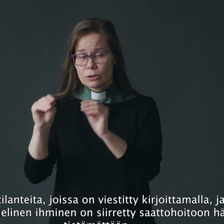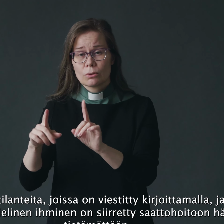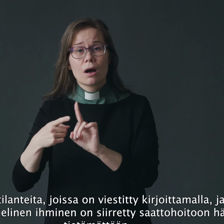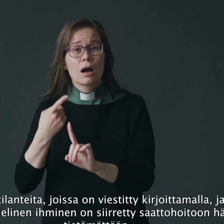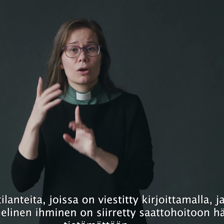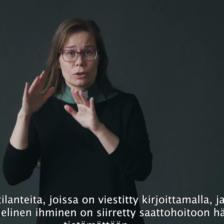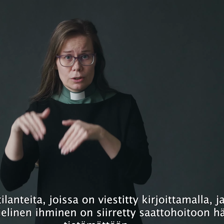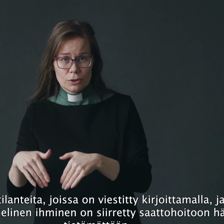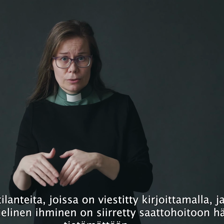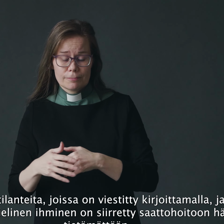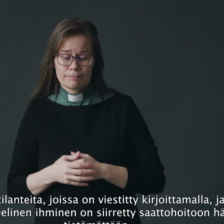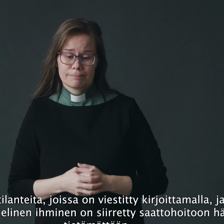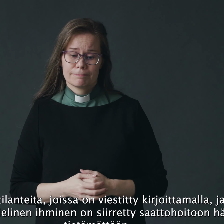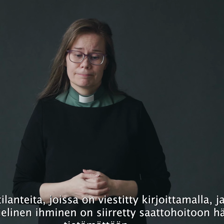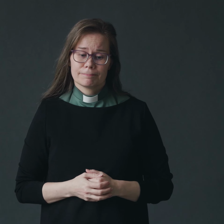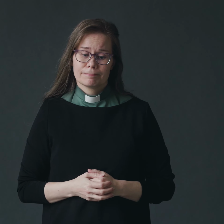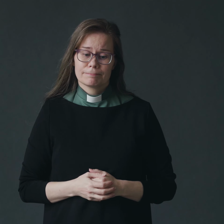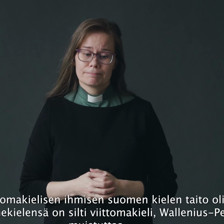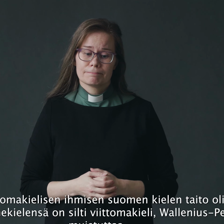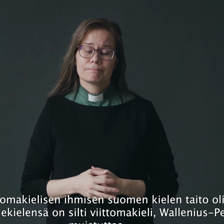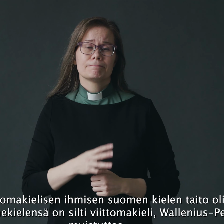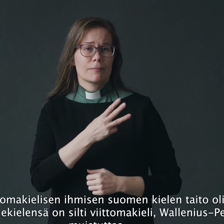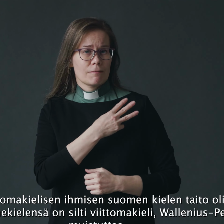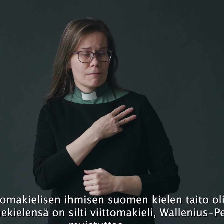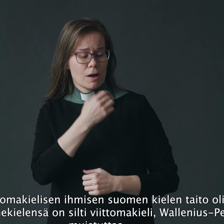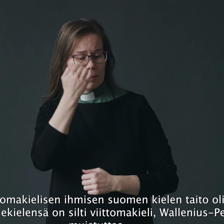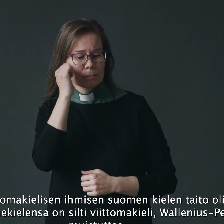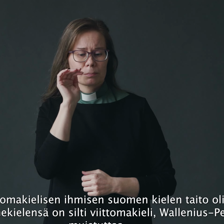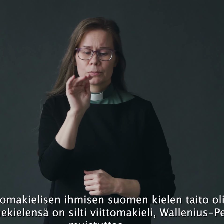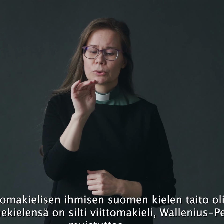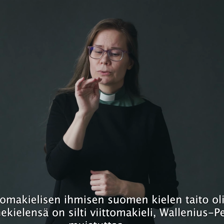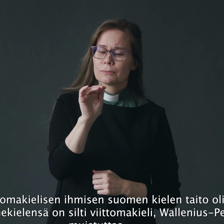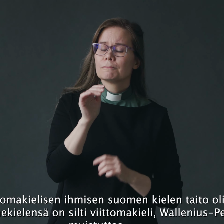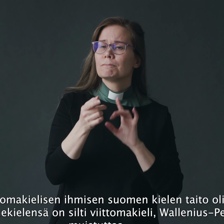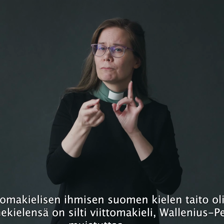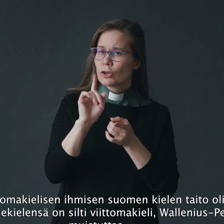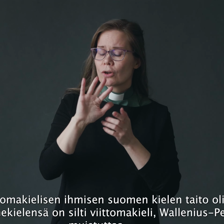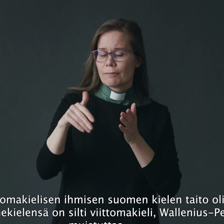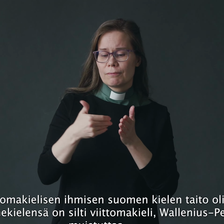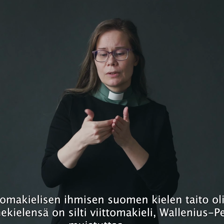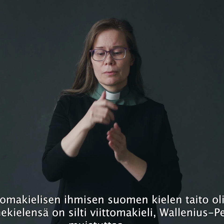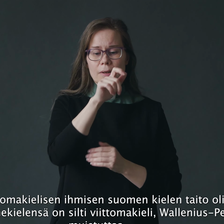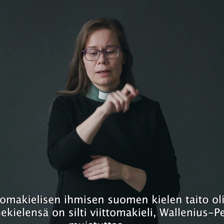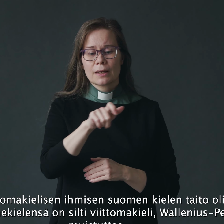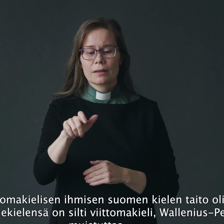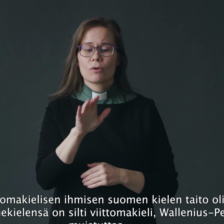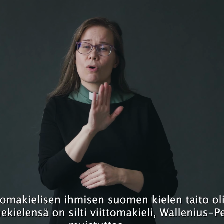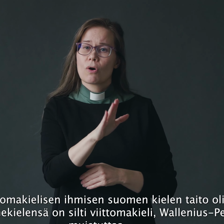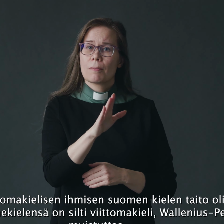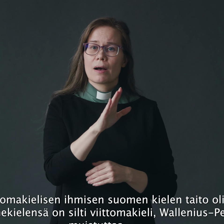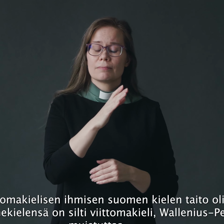tietämättään. Ja vaikka viittomakielisen ihmisen suomen kielen taito olisi hyvä, hänen